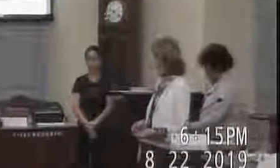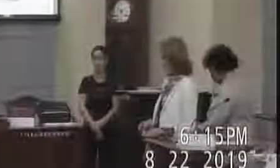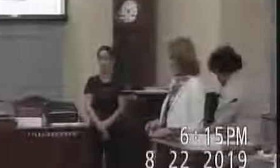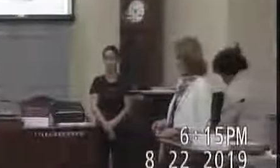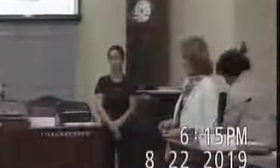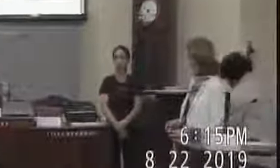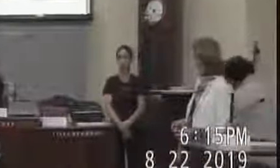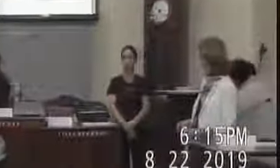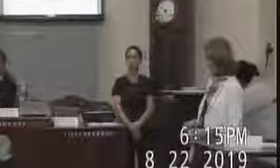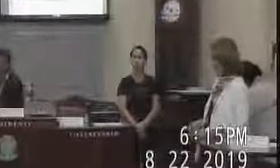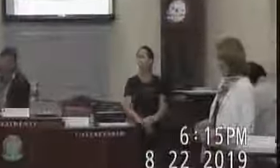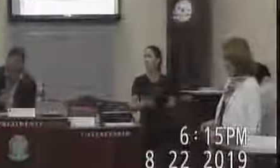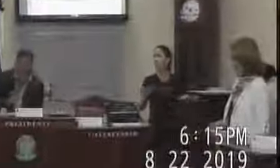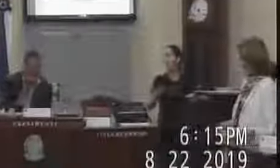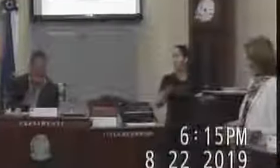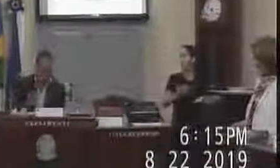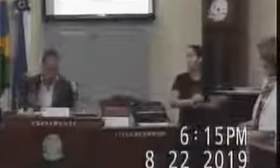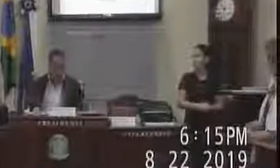Vamos...